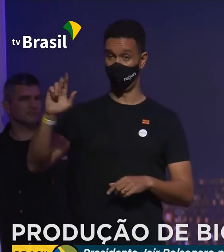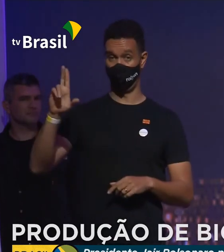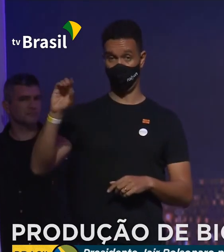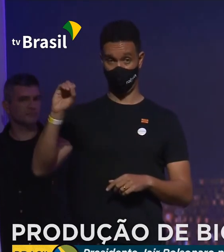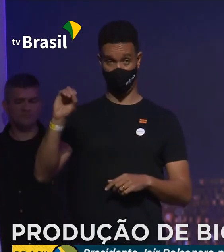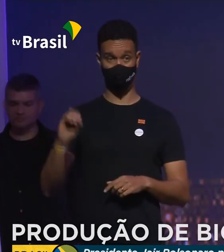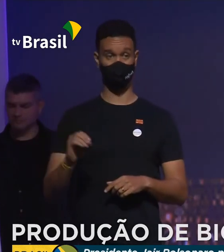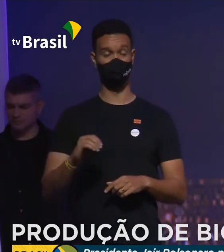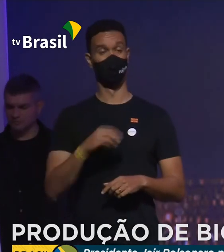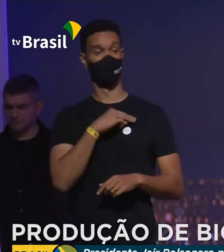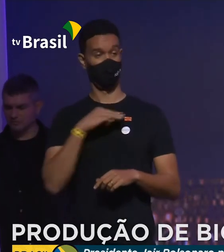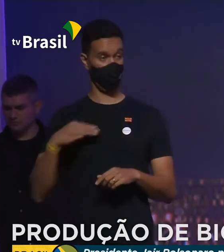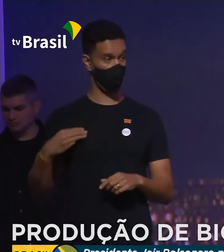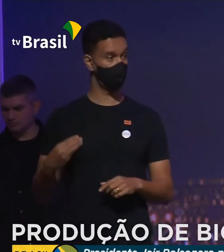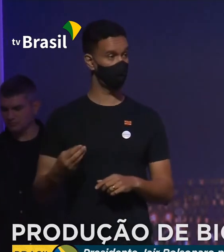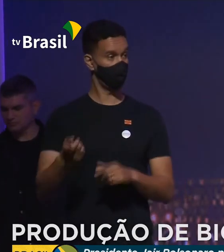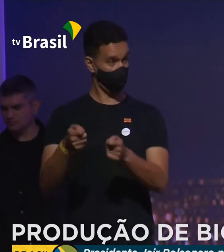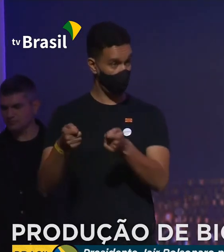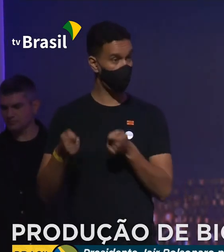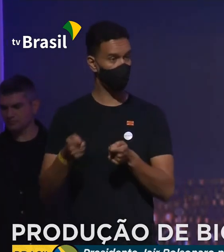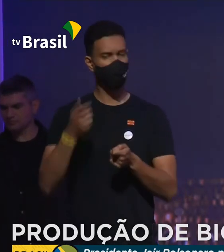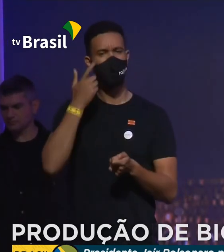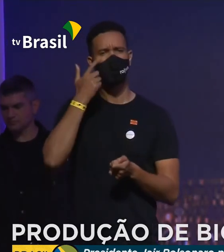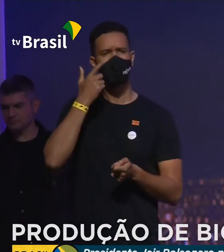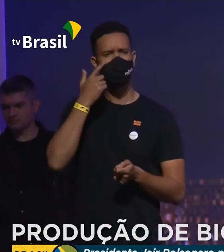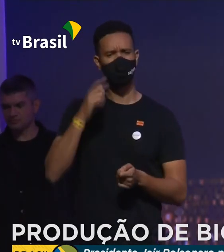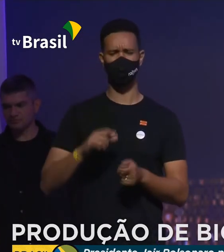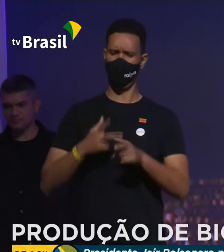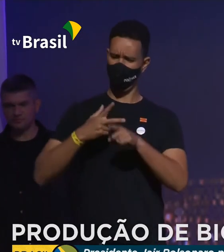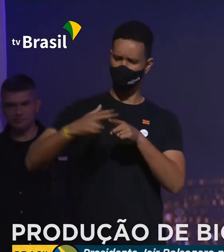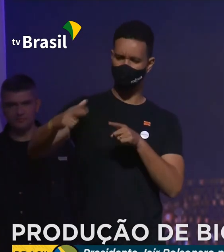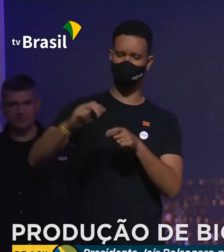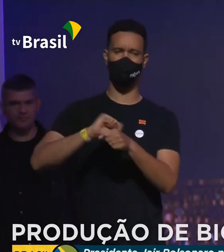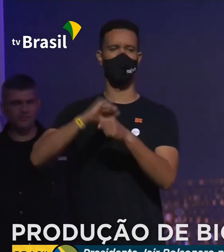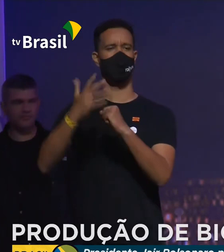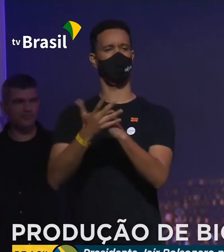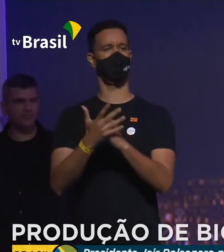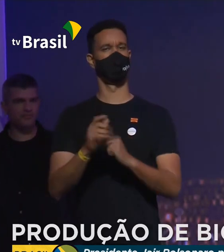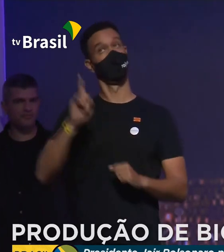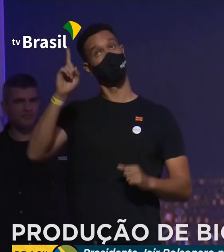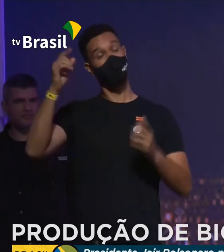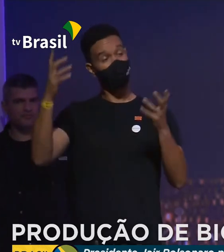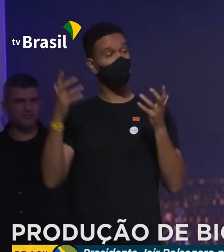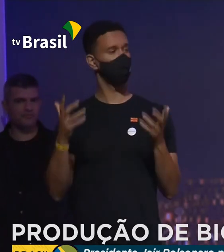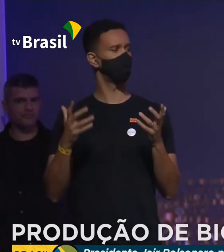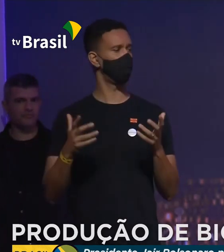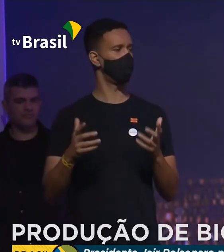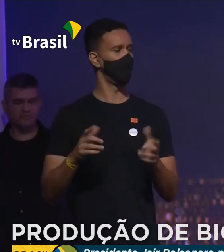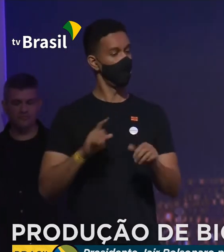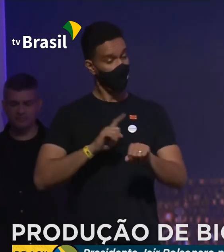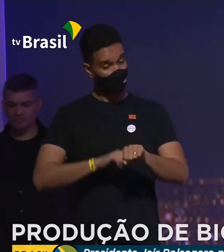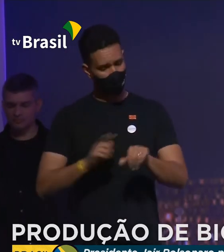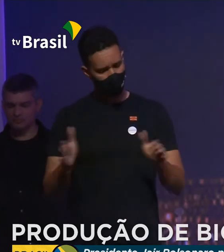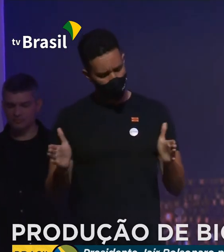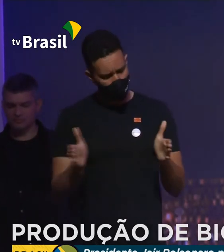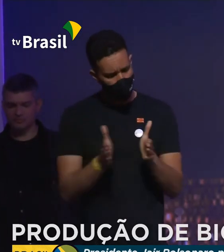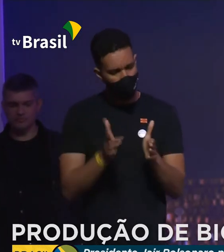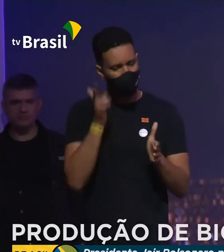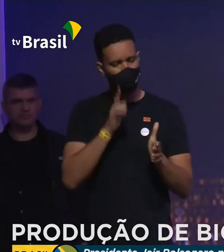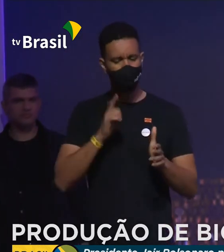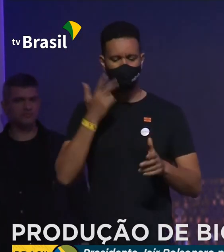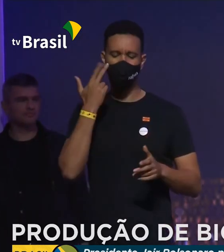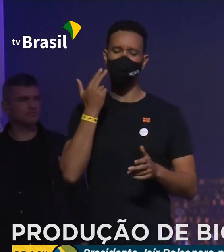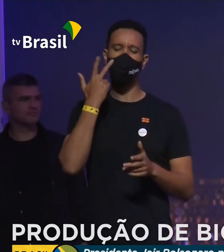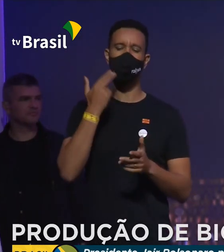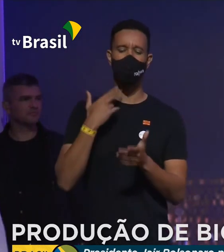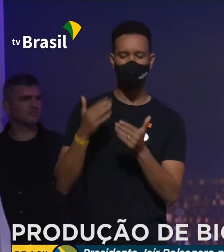de modo que estamos saindo, sim, em V dessa crise. Se Deus quiser, em pouco tempo, voltaremos à normalidade. E